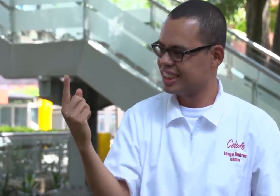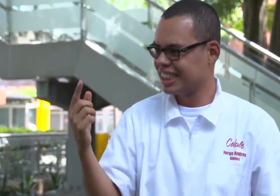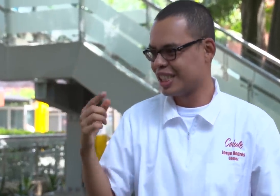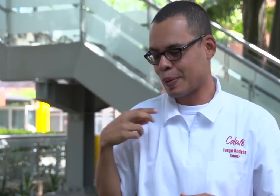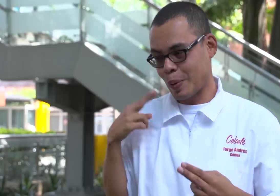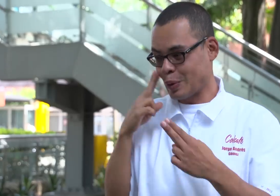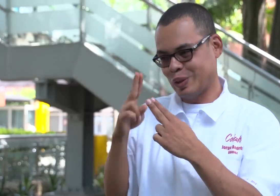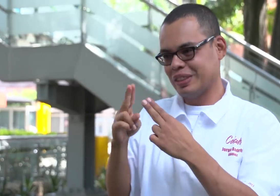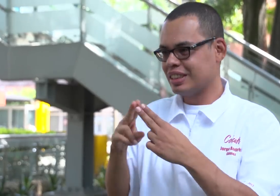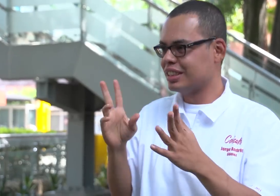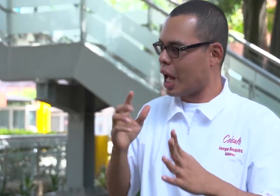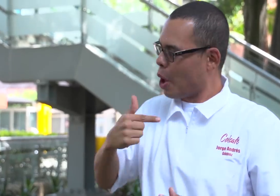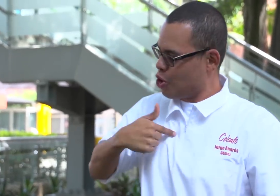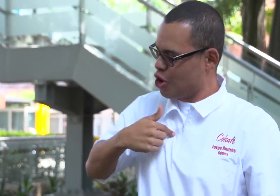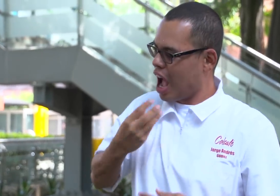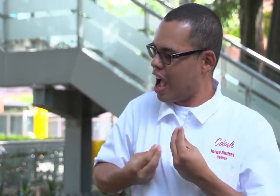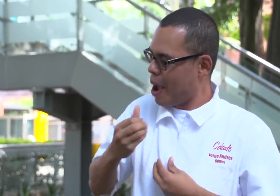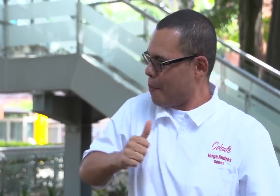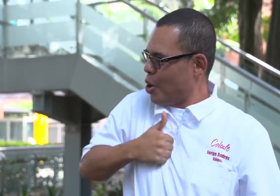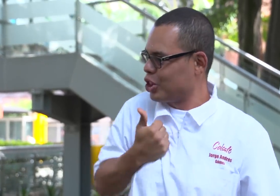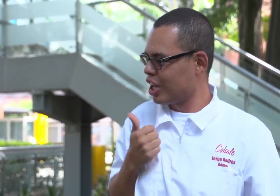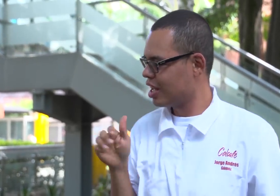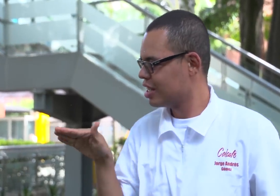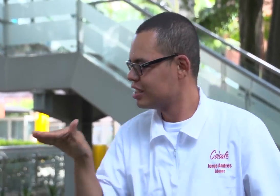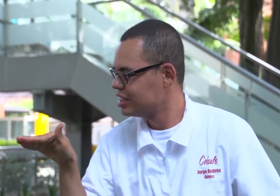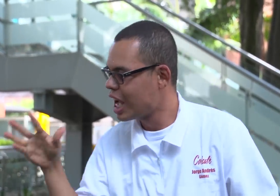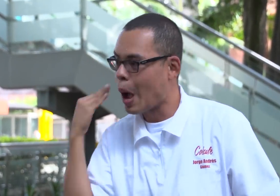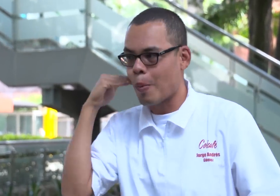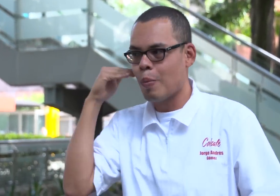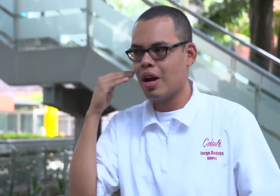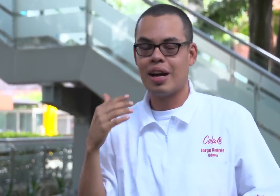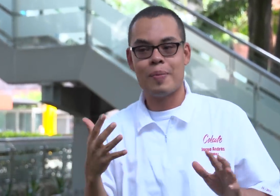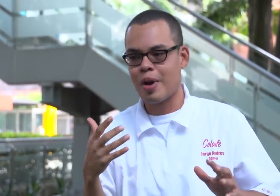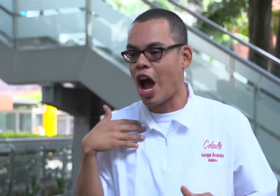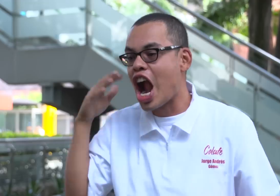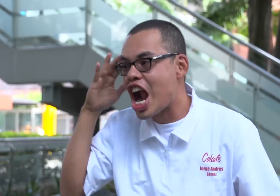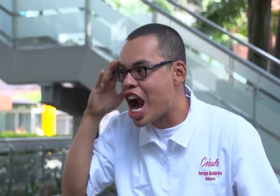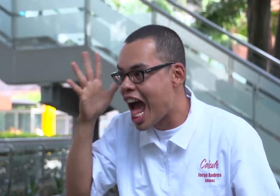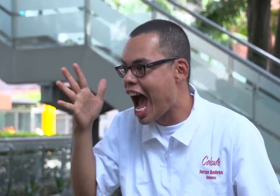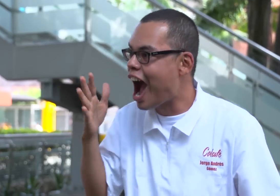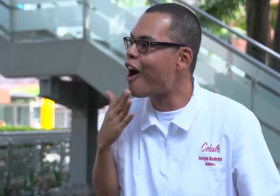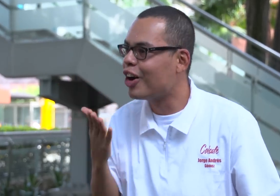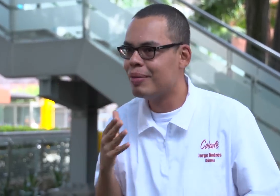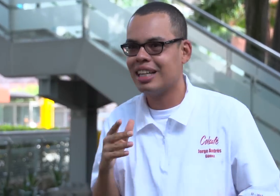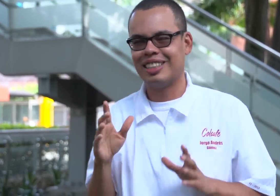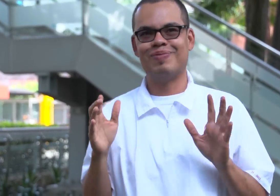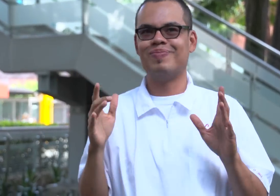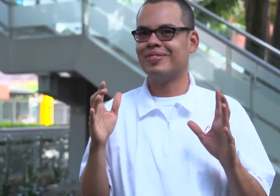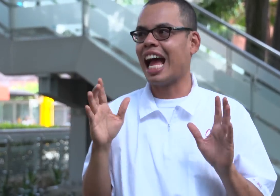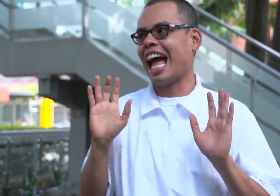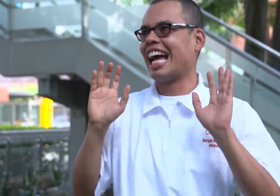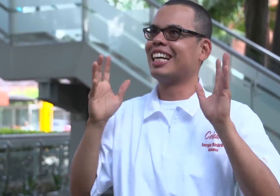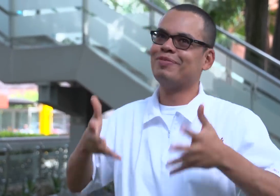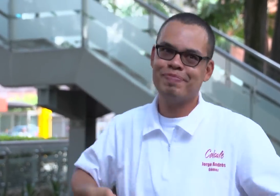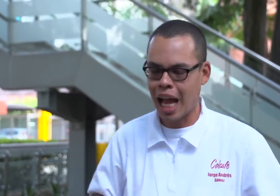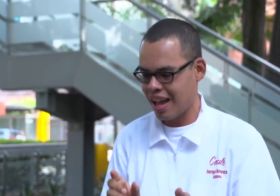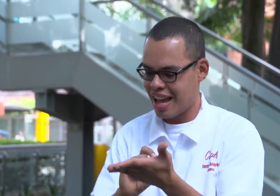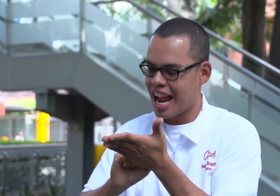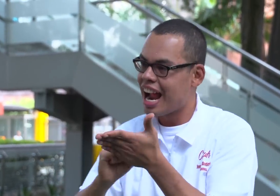personas oyentes, pues como yo no los conozco, entonces yo aprovecho, los toco y le digo, hola, ¿cómo estás? Y entonces ella, ah, no